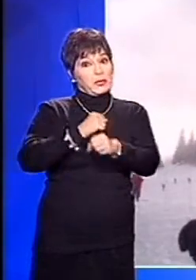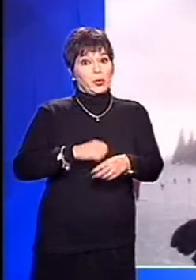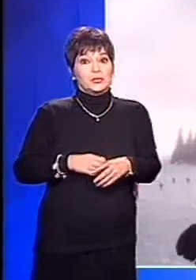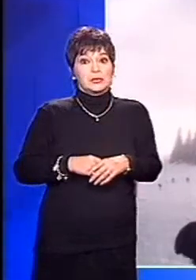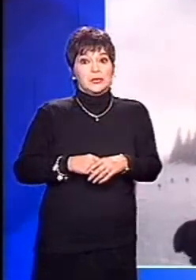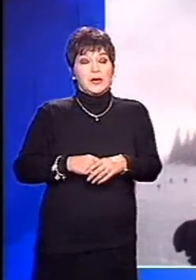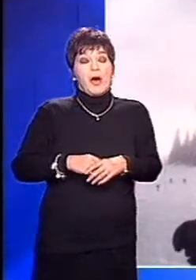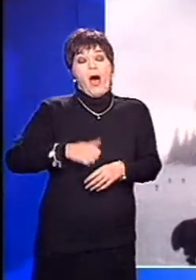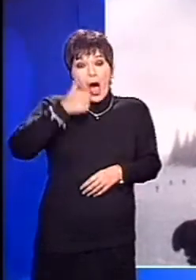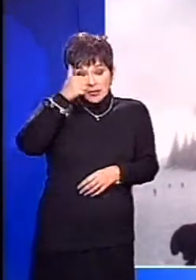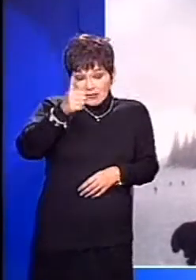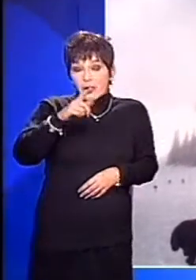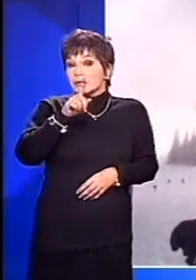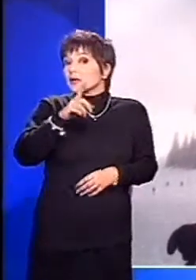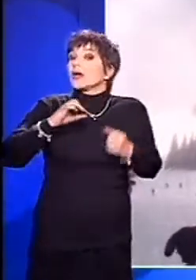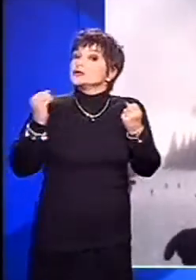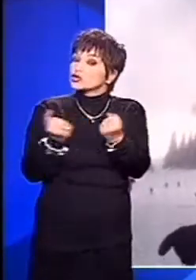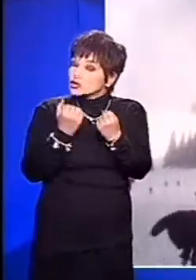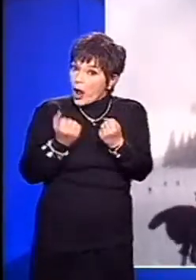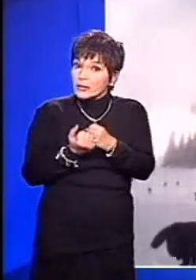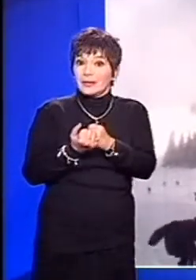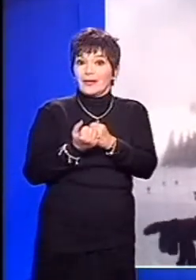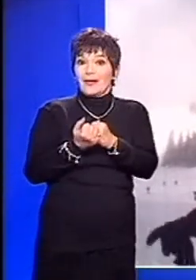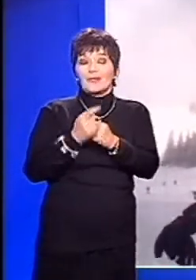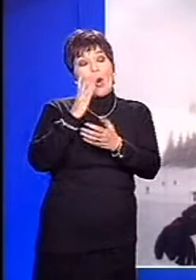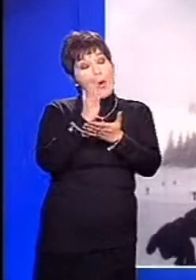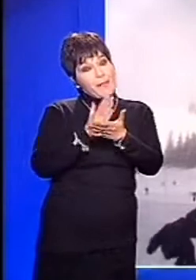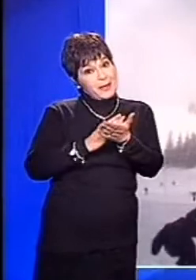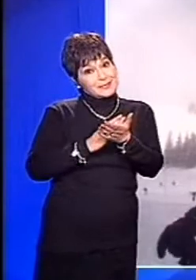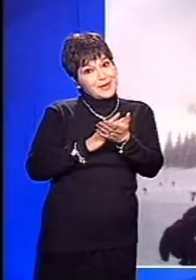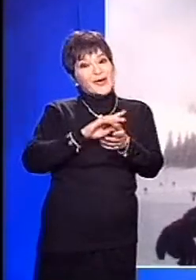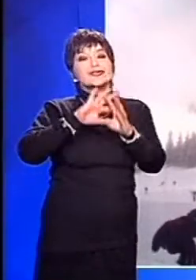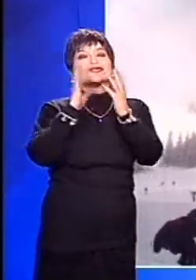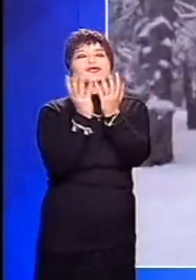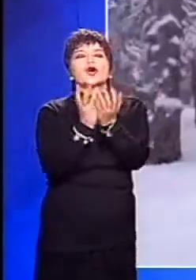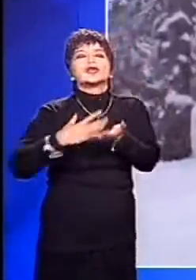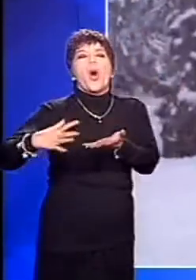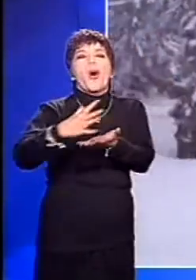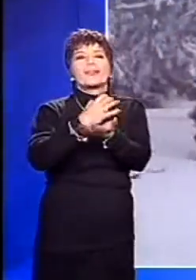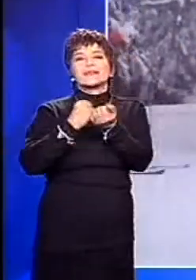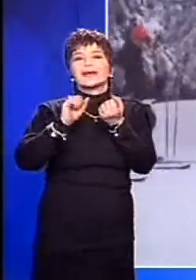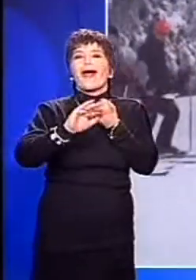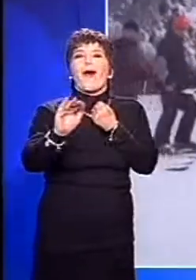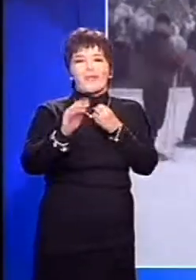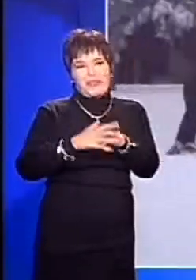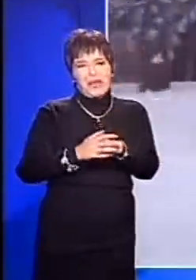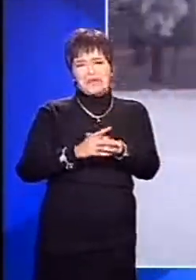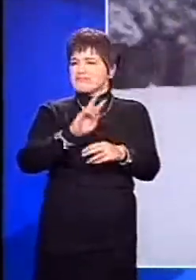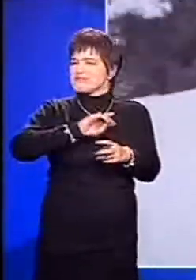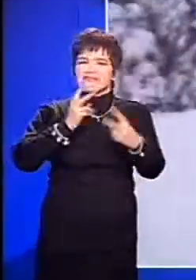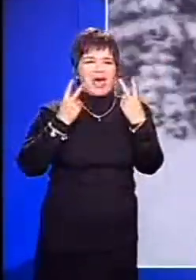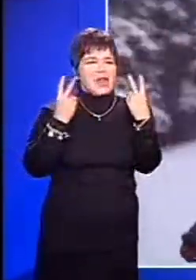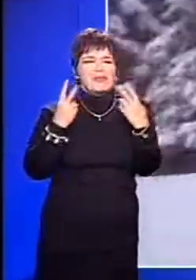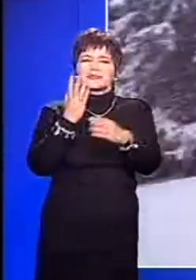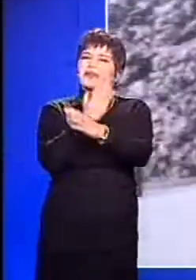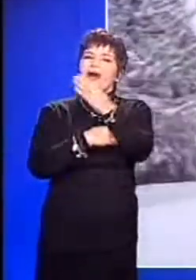rând de ceea ce încercăm noi să facem dizabilitățile pe care le au, ceea ce realizează mai degrabă abilități pe care noi credem că nu le